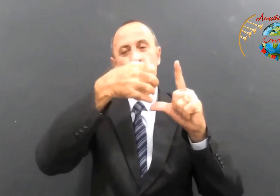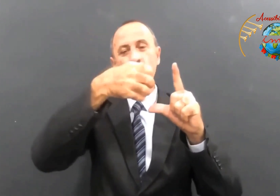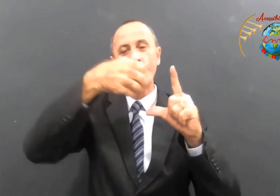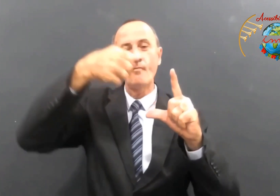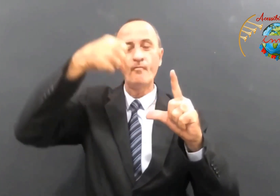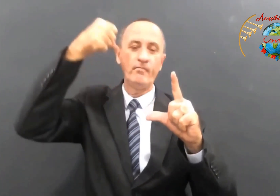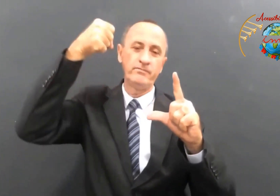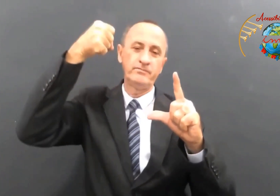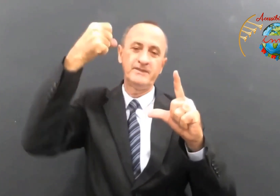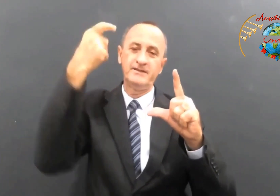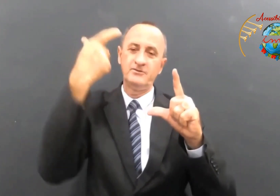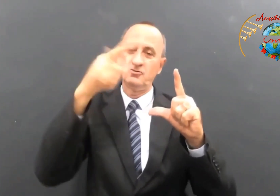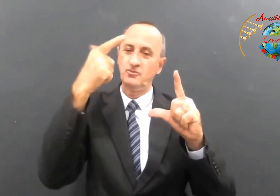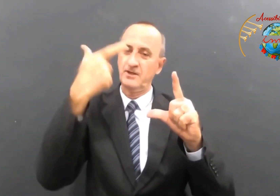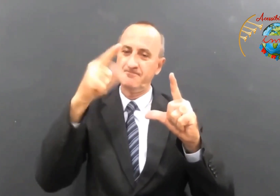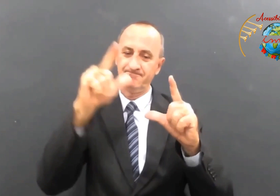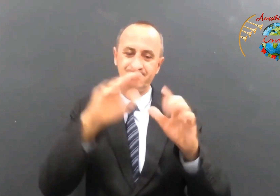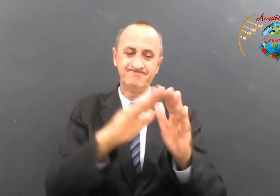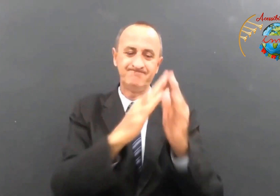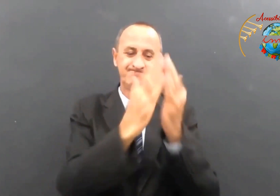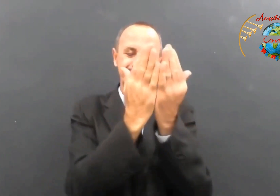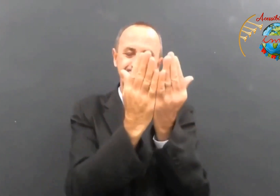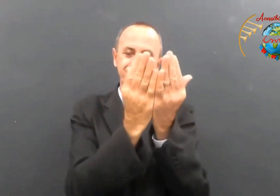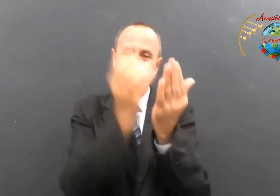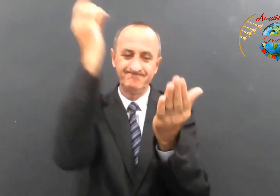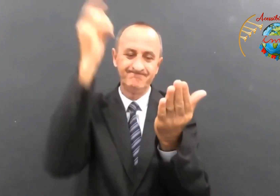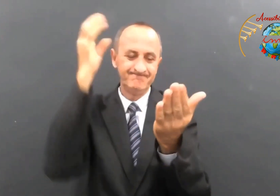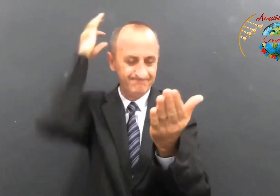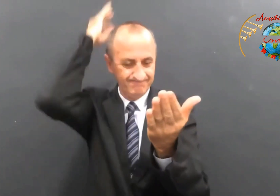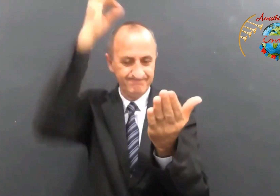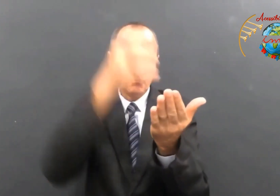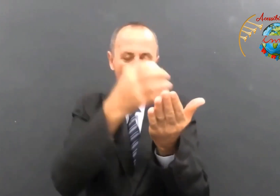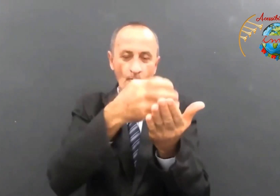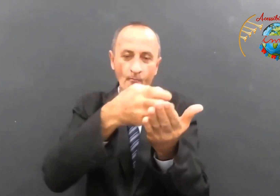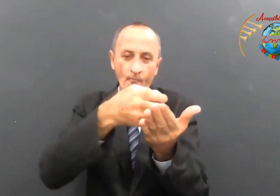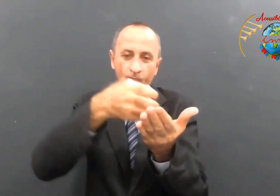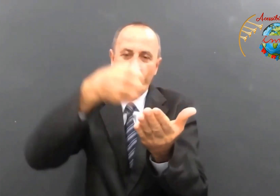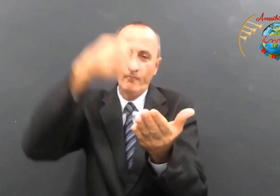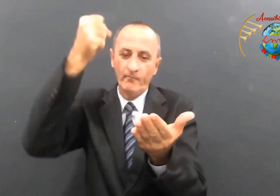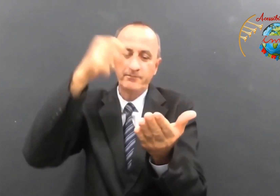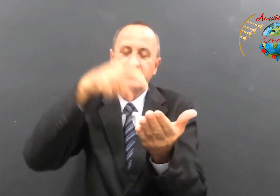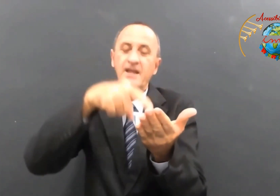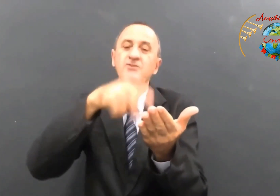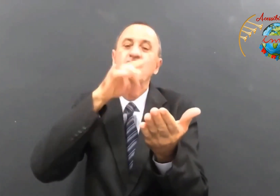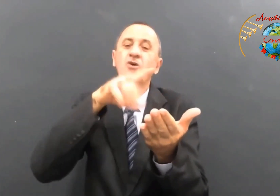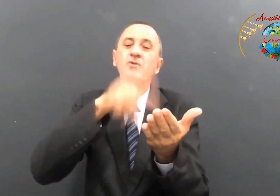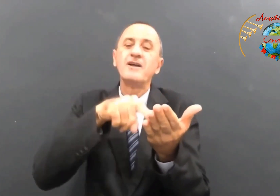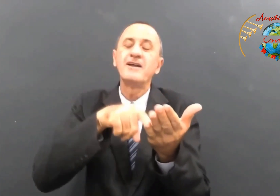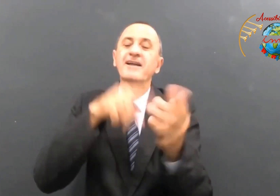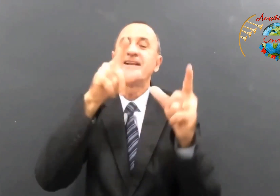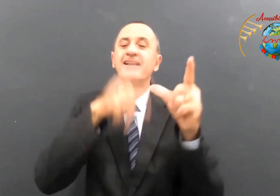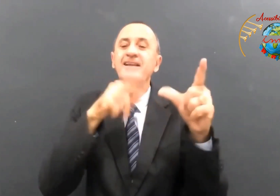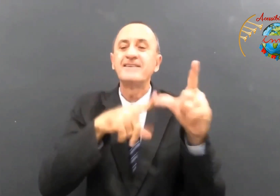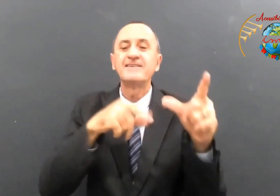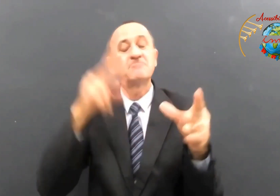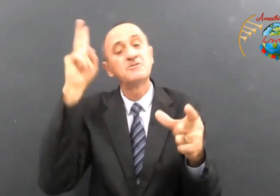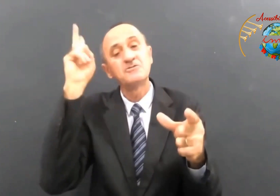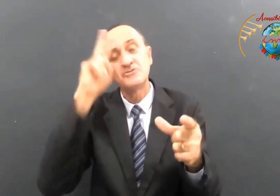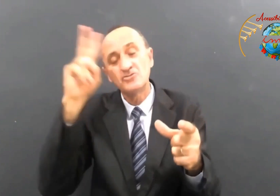Santo se retira. E quando o Espírito Santo se retira da palavra de Deus, então são apenas a letra, a história, a